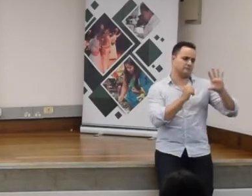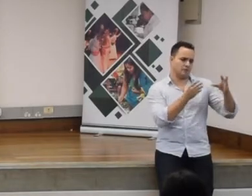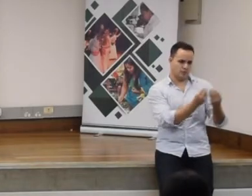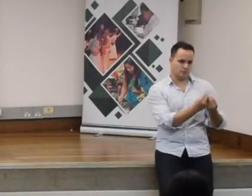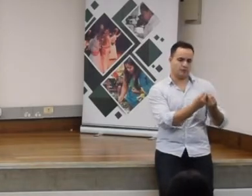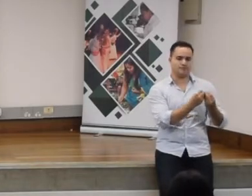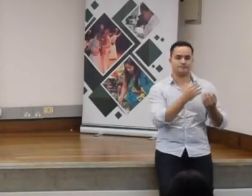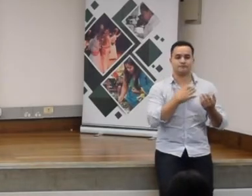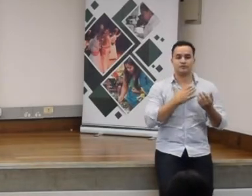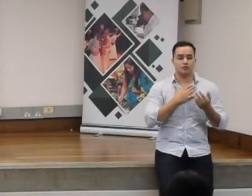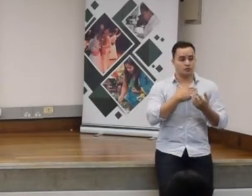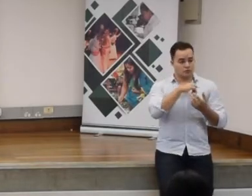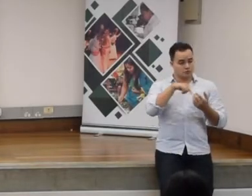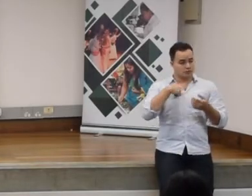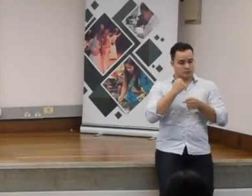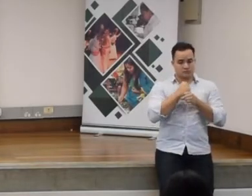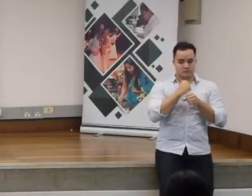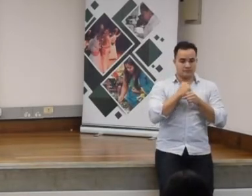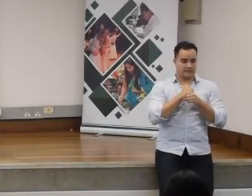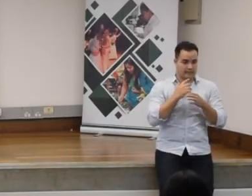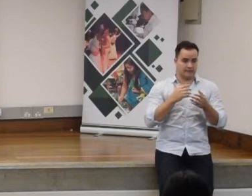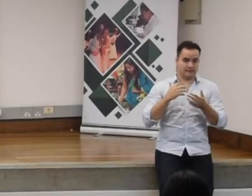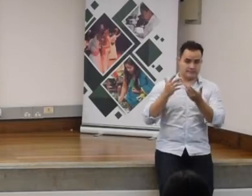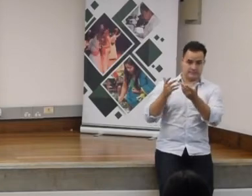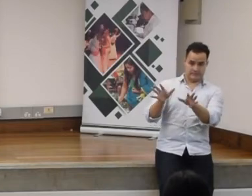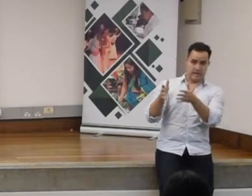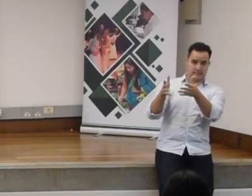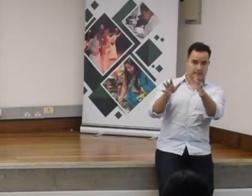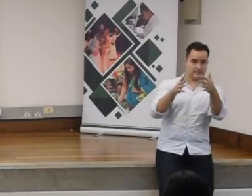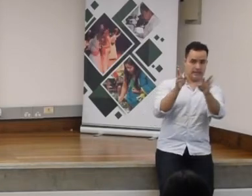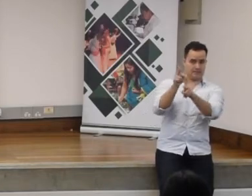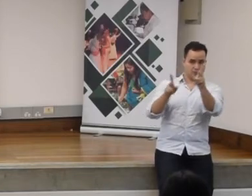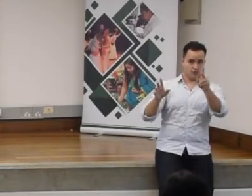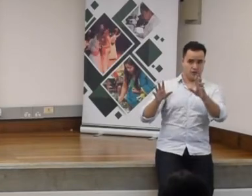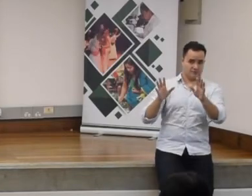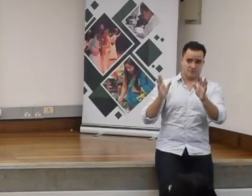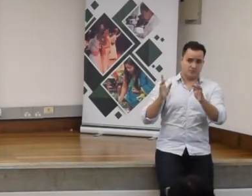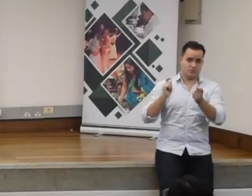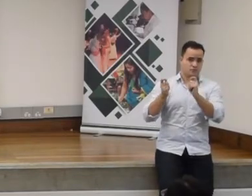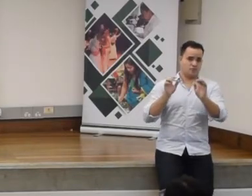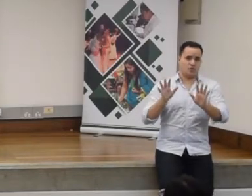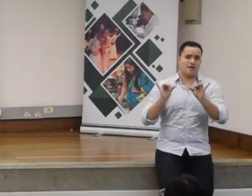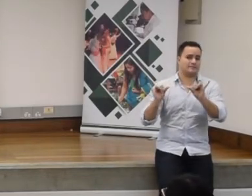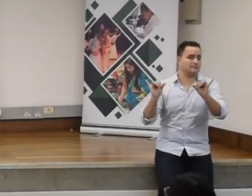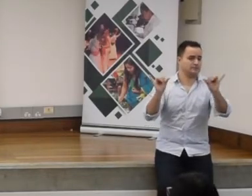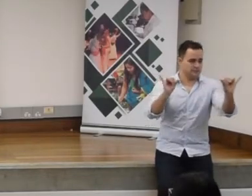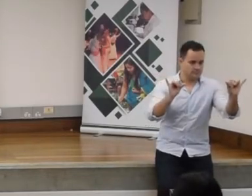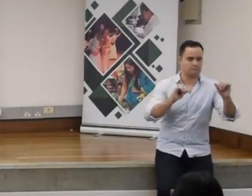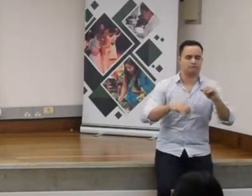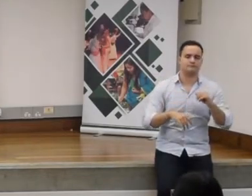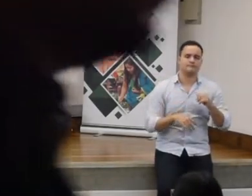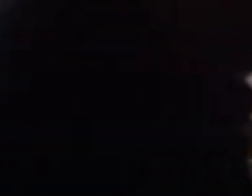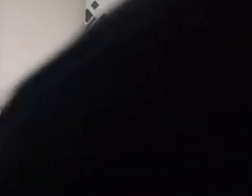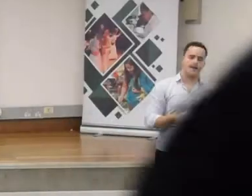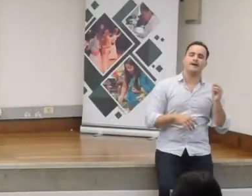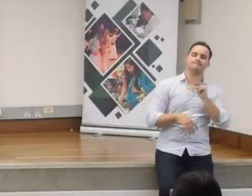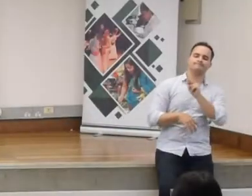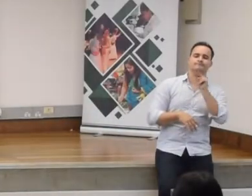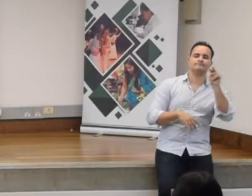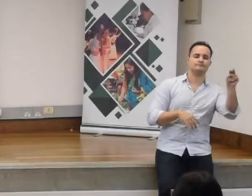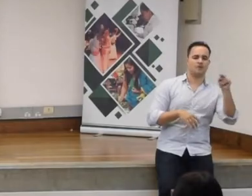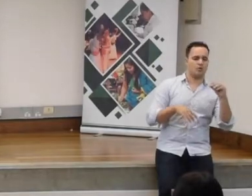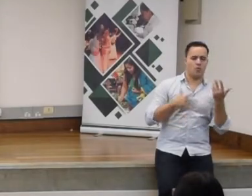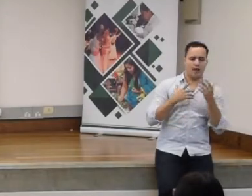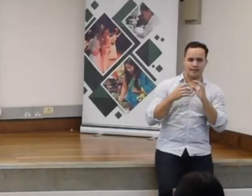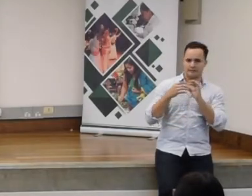empieza desde ese entramado de lo que ya somos y la identificación de los hilos que nos unen, de